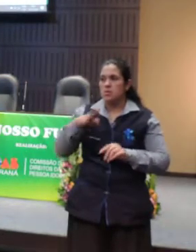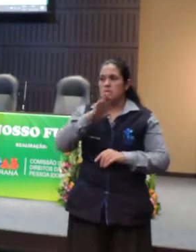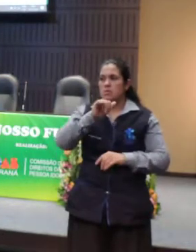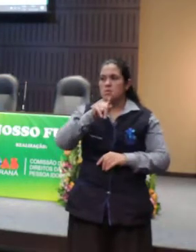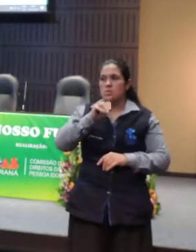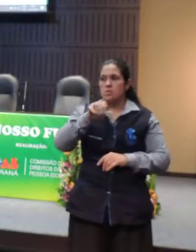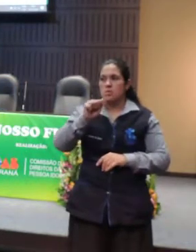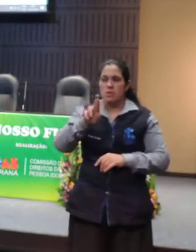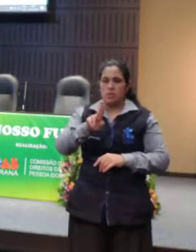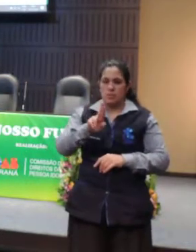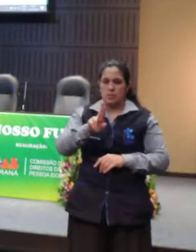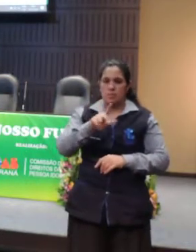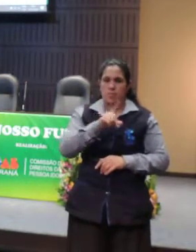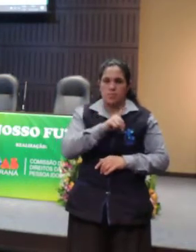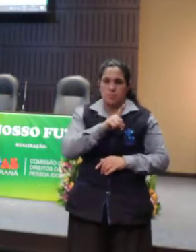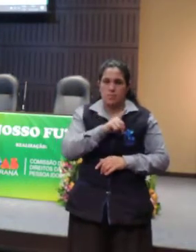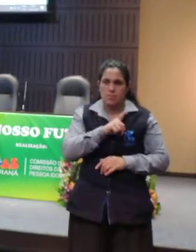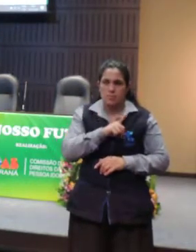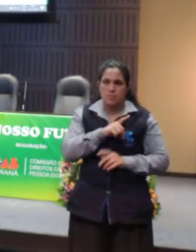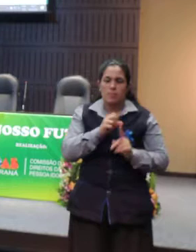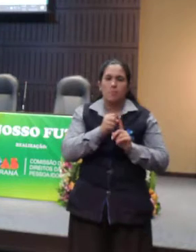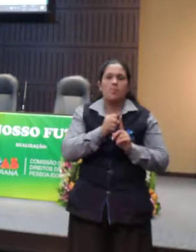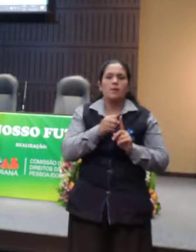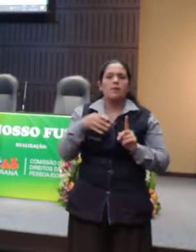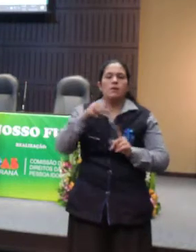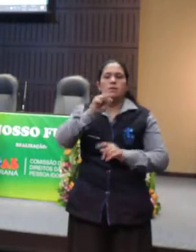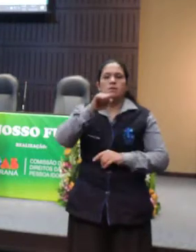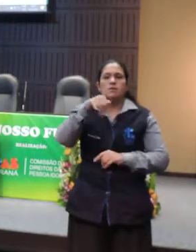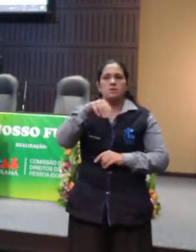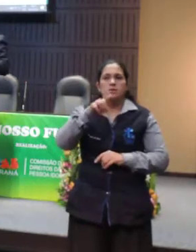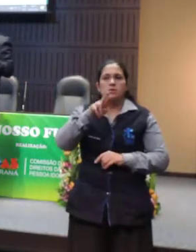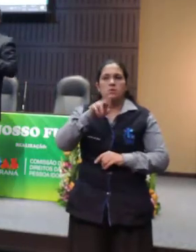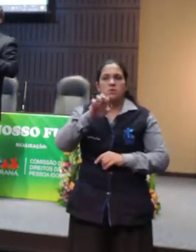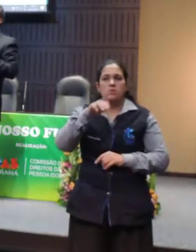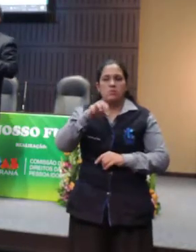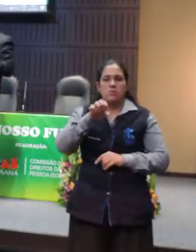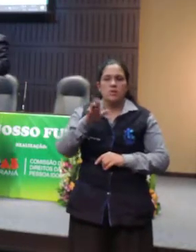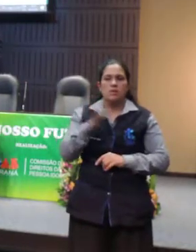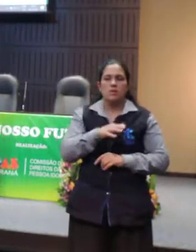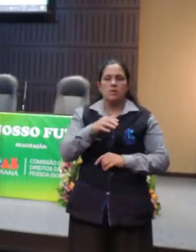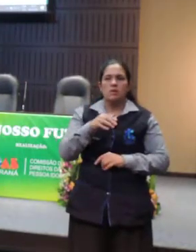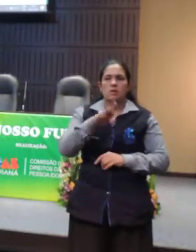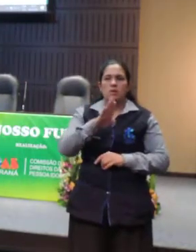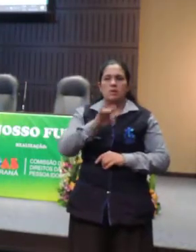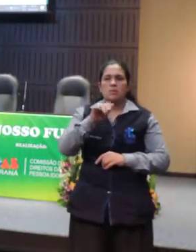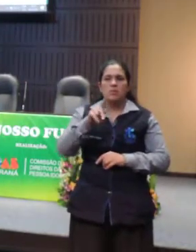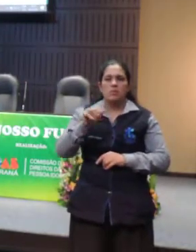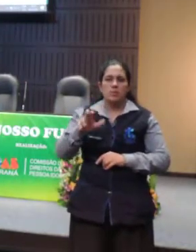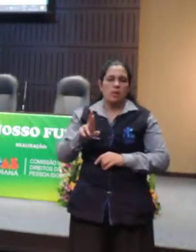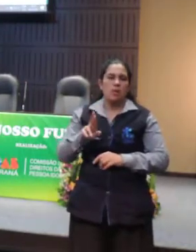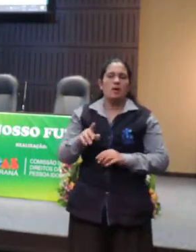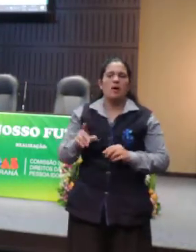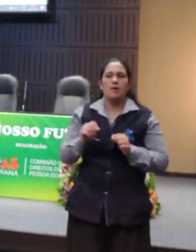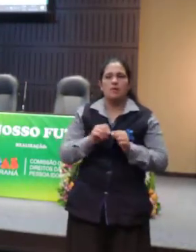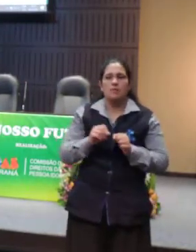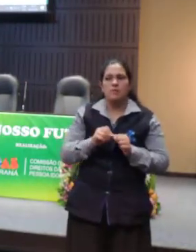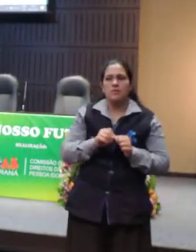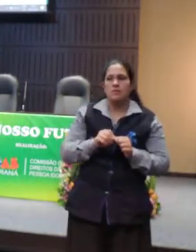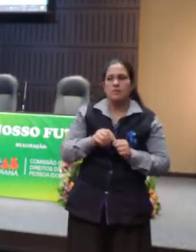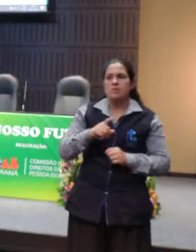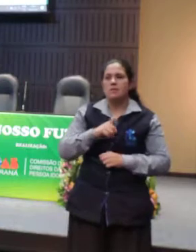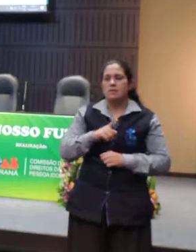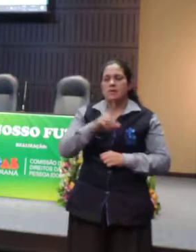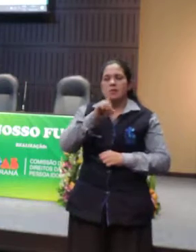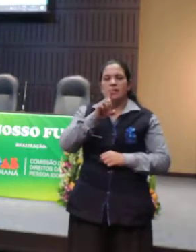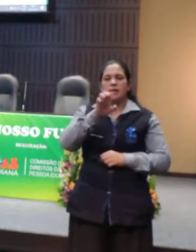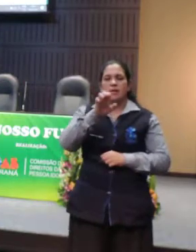Bipolar. Síndrome do humor bipolar. Começaram a me dar de pacote. Aí eu tomava de cara.